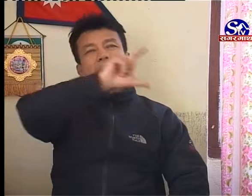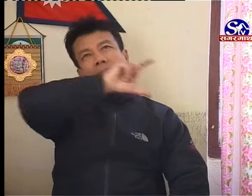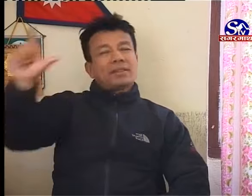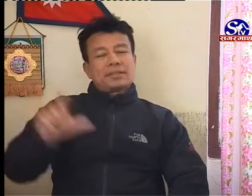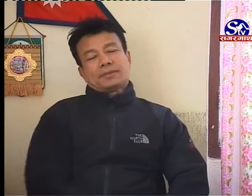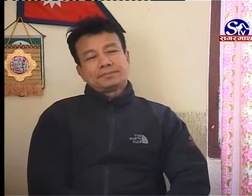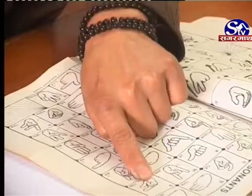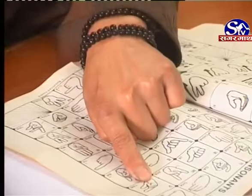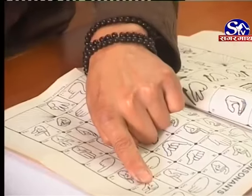राखेका छौँ।